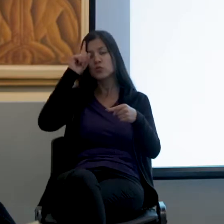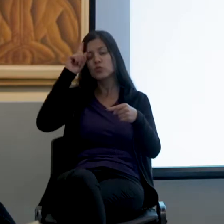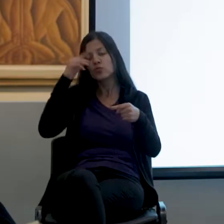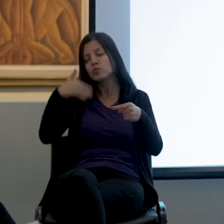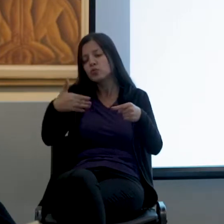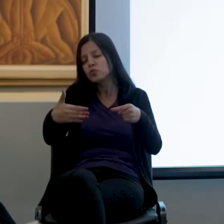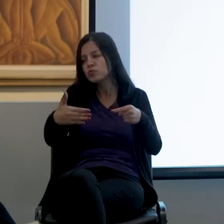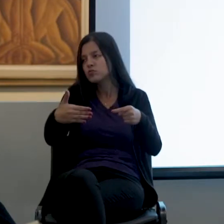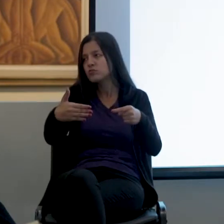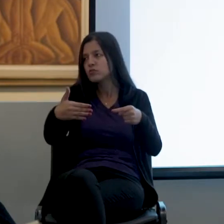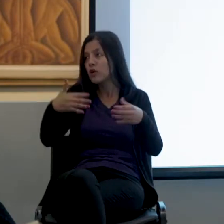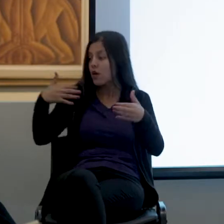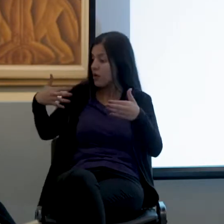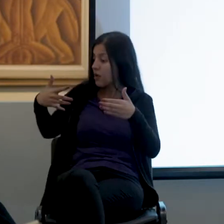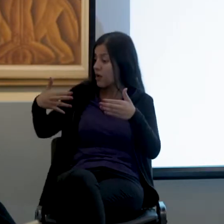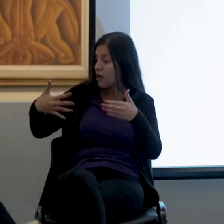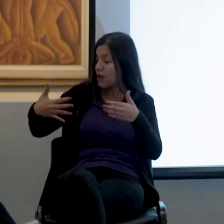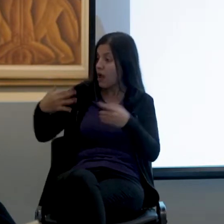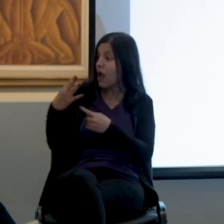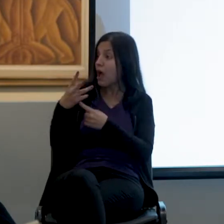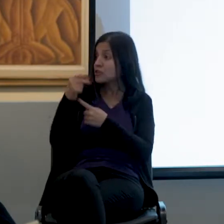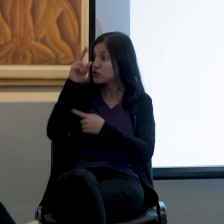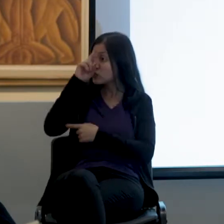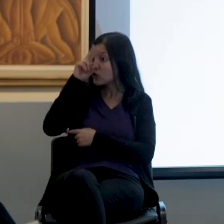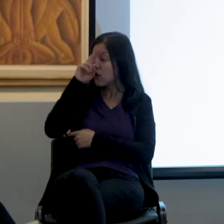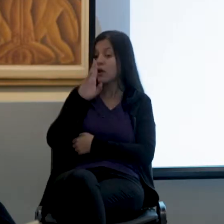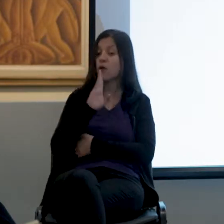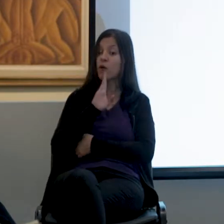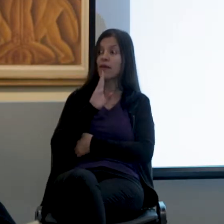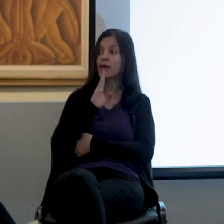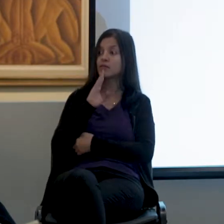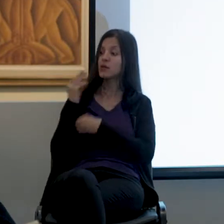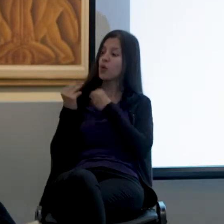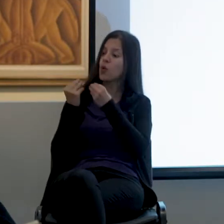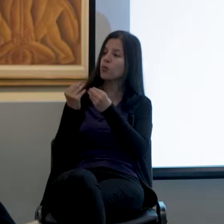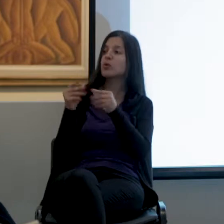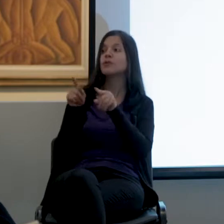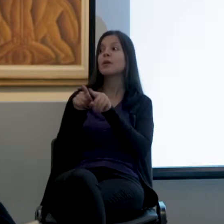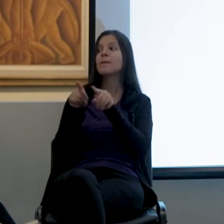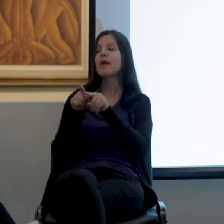tal, conhecer e preservar, inclusive, né,